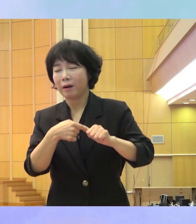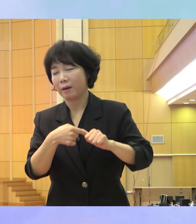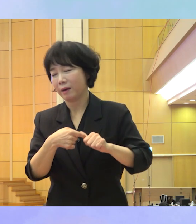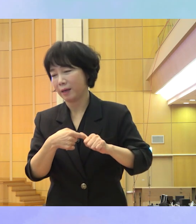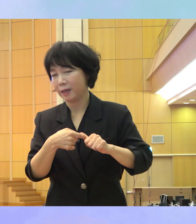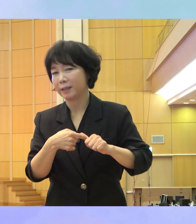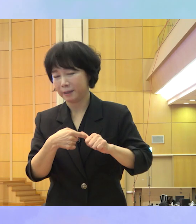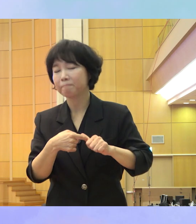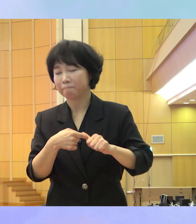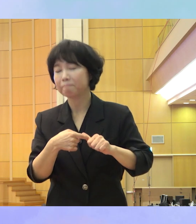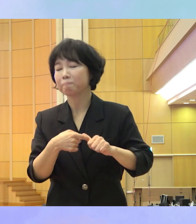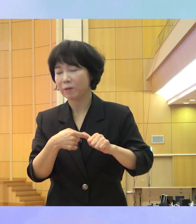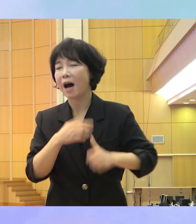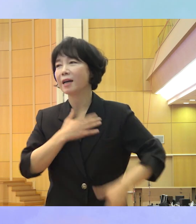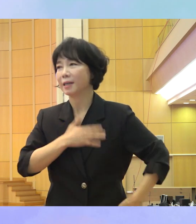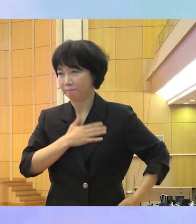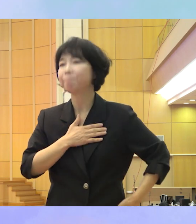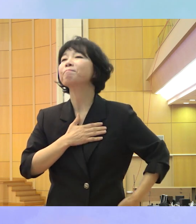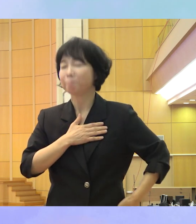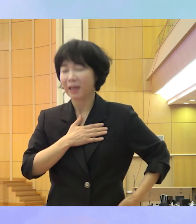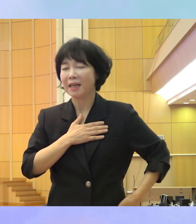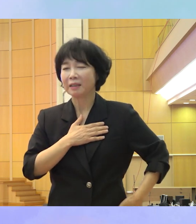얼마나 좋을까 해서 그냥